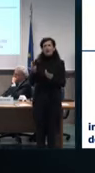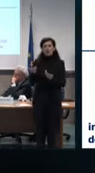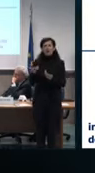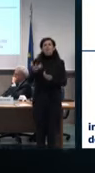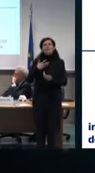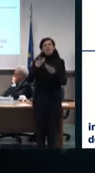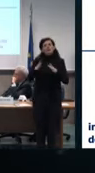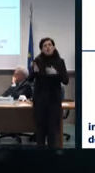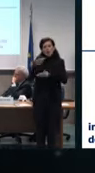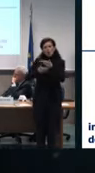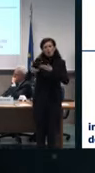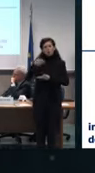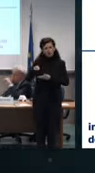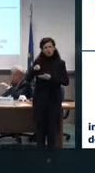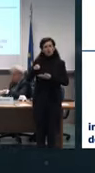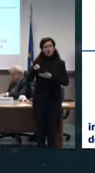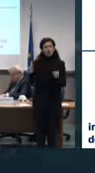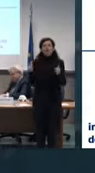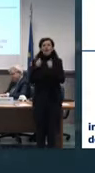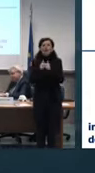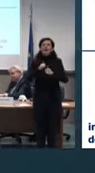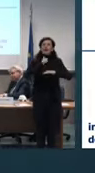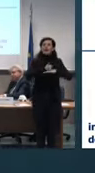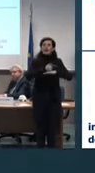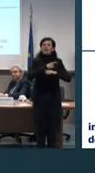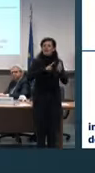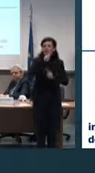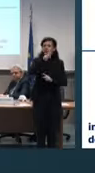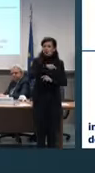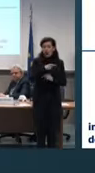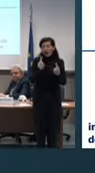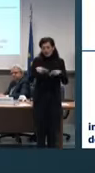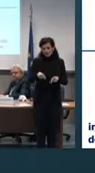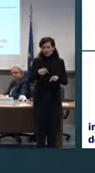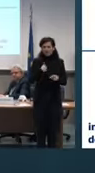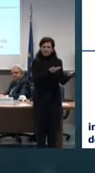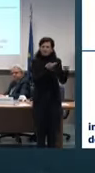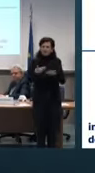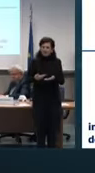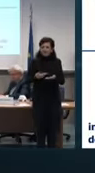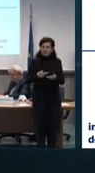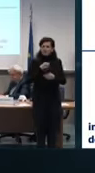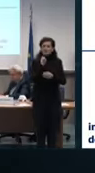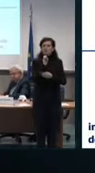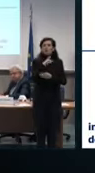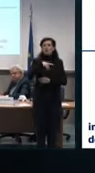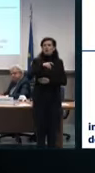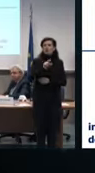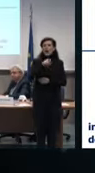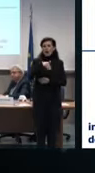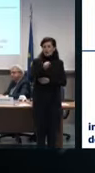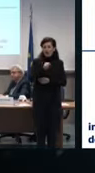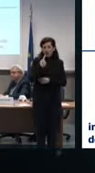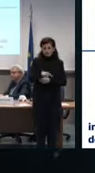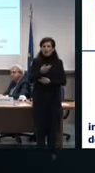atto precedentemente con il garante nazionale e del motivo per cui abbiamo il piacere di avere tra noi il dottor palma quindi è